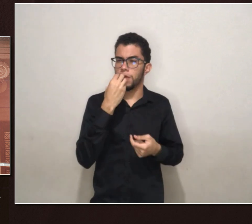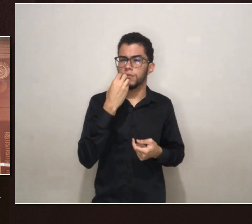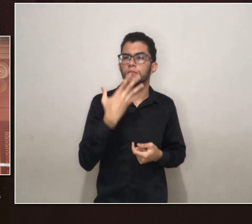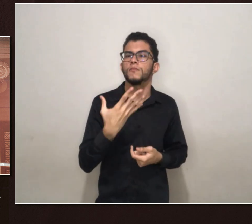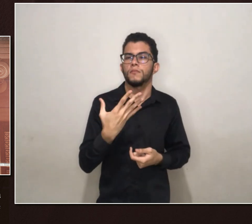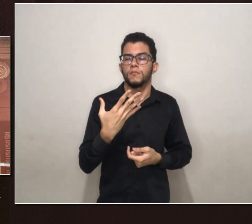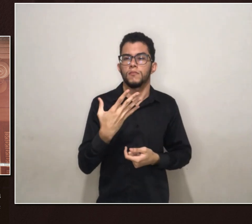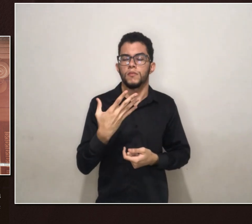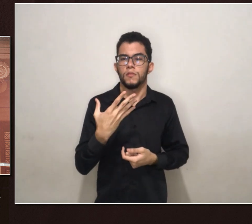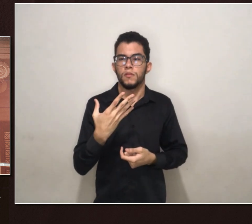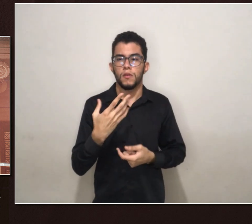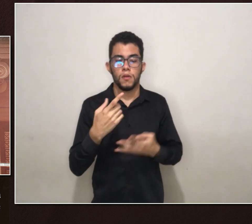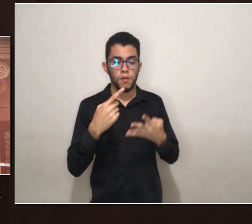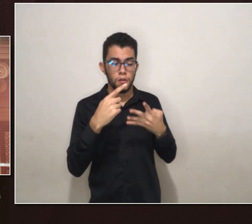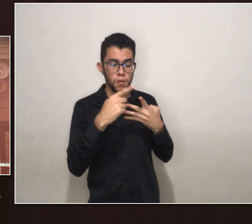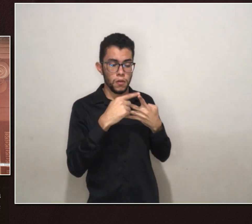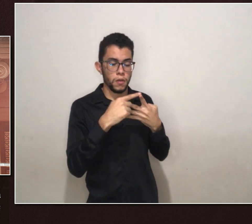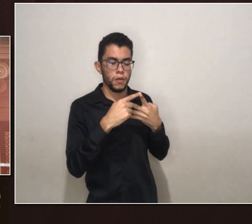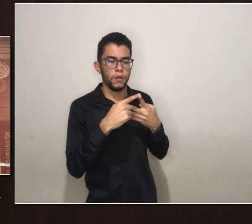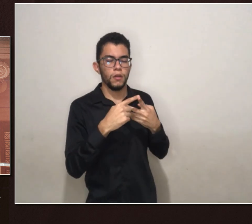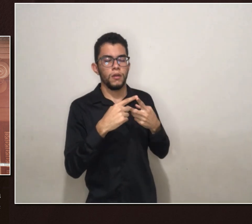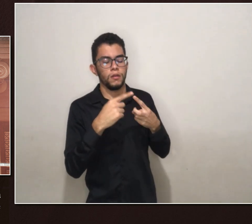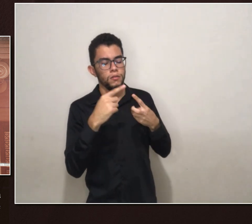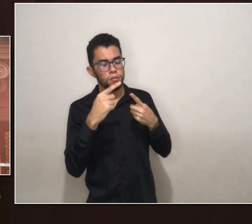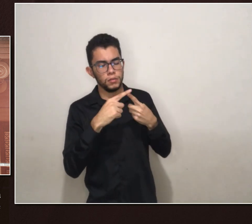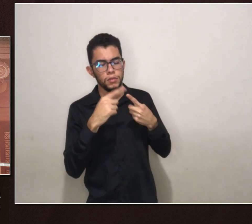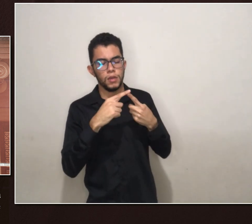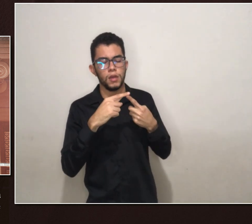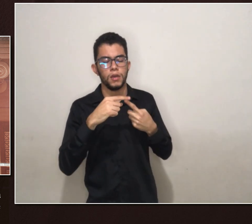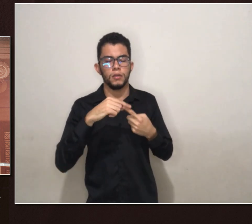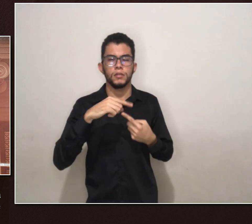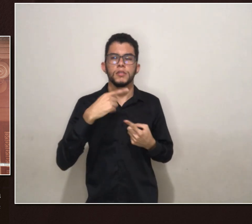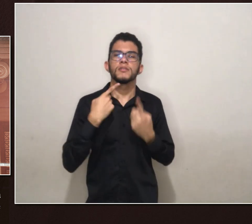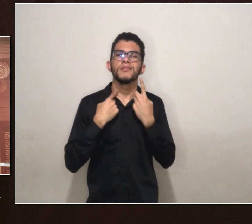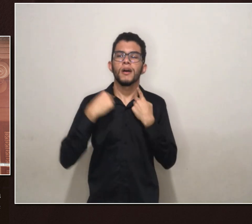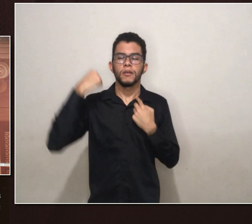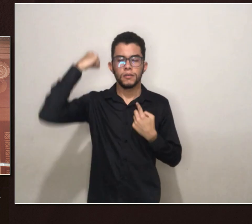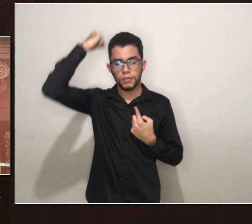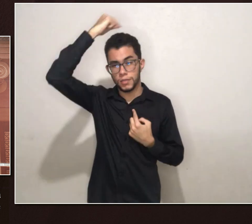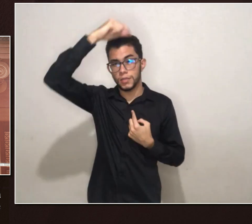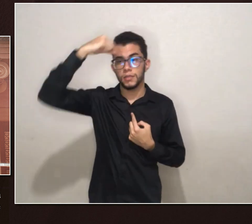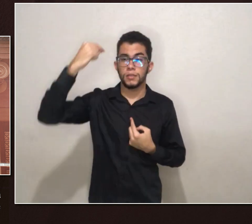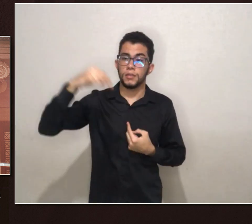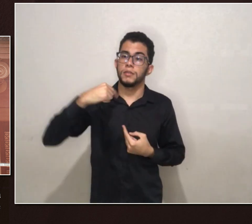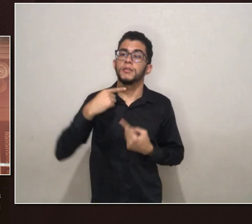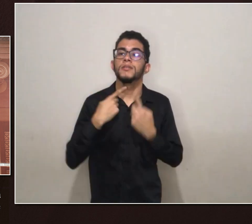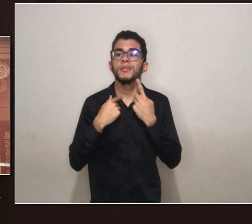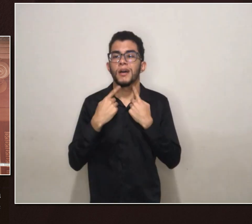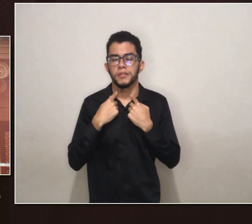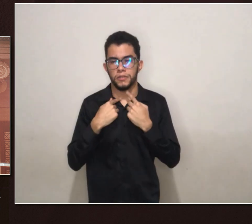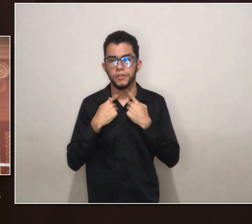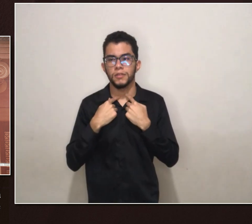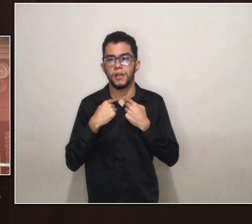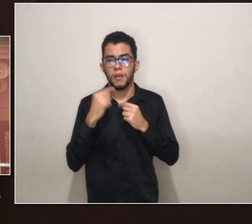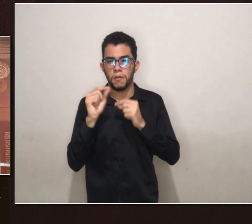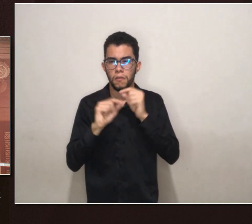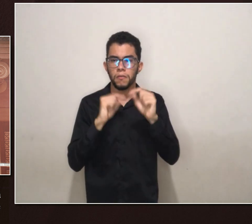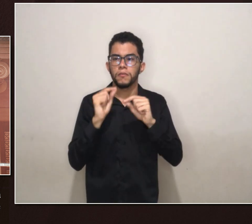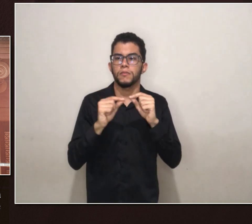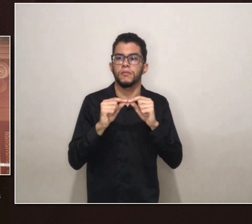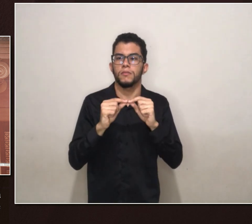santidade e sinceridade de Deus, essa palavra santidade, né? Essa palavra santidade é de alguns